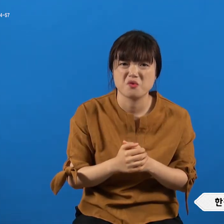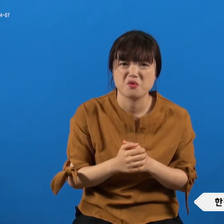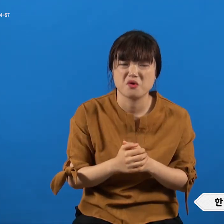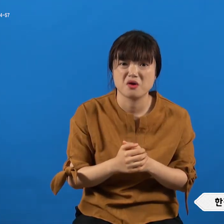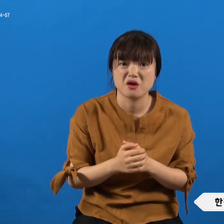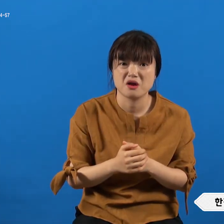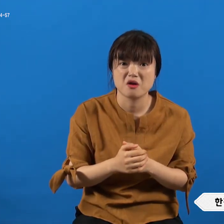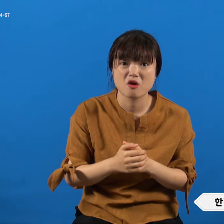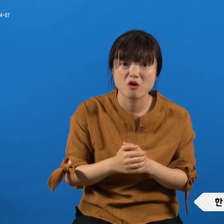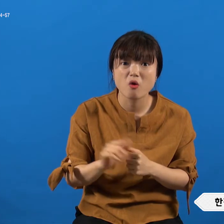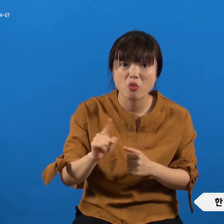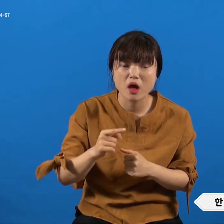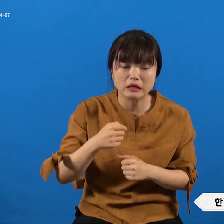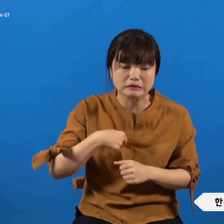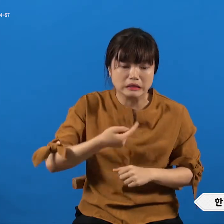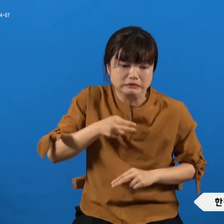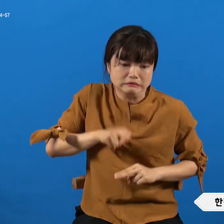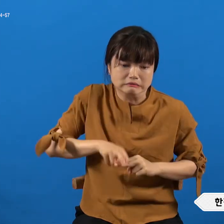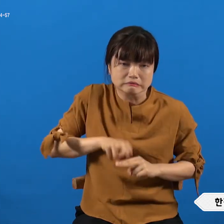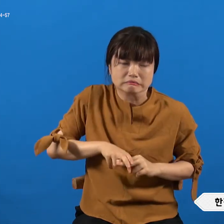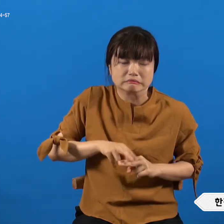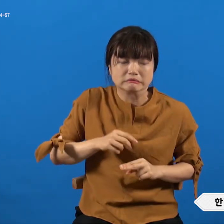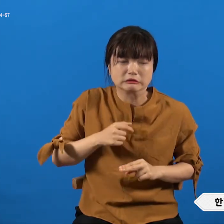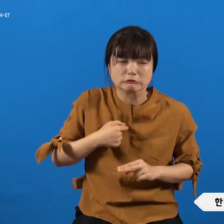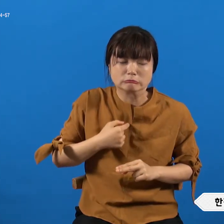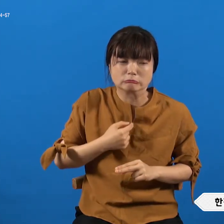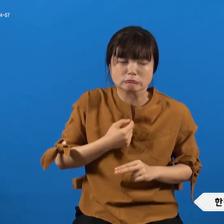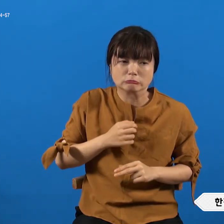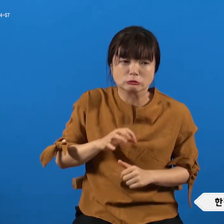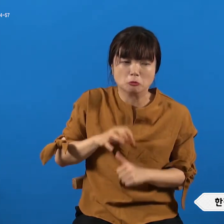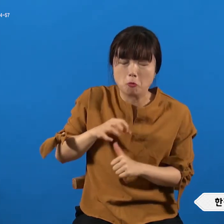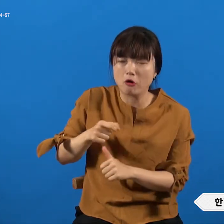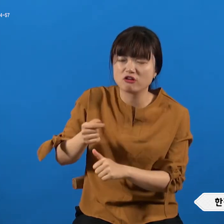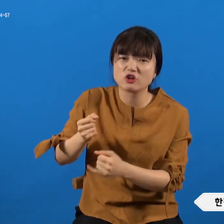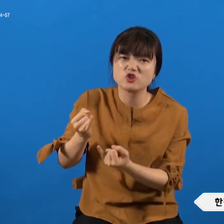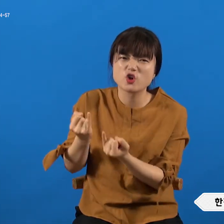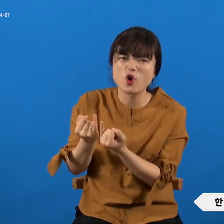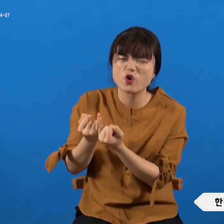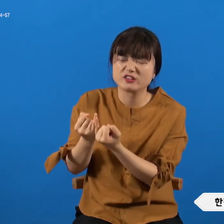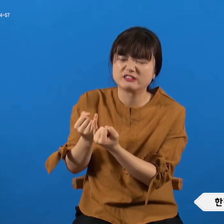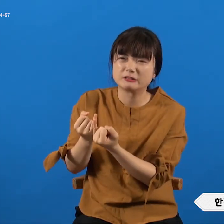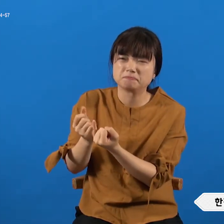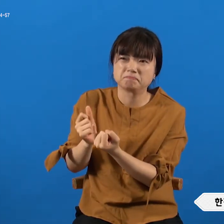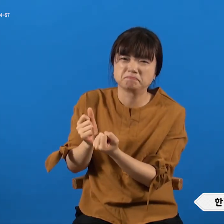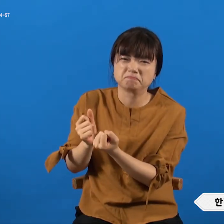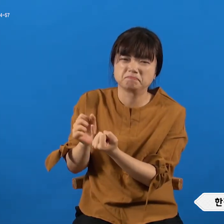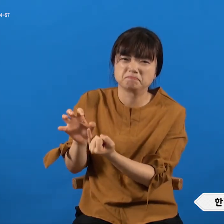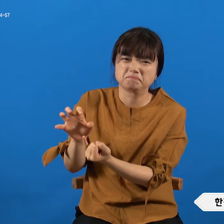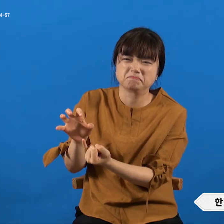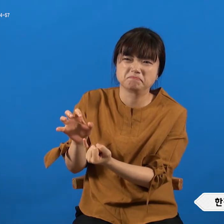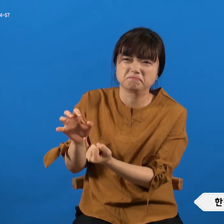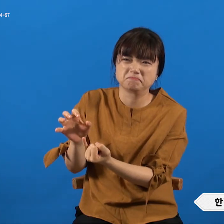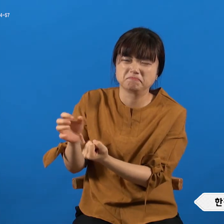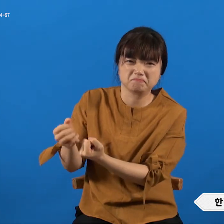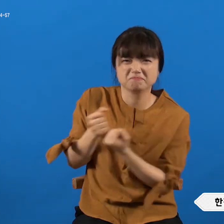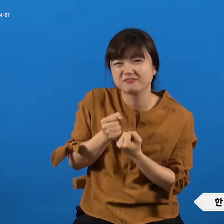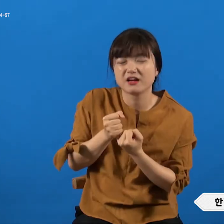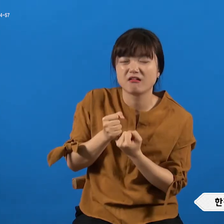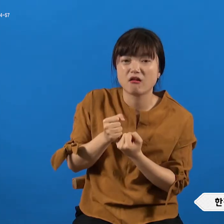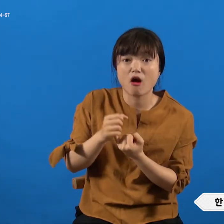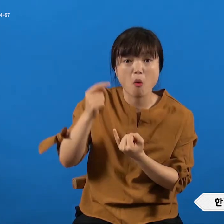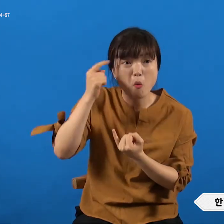명백히 우월적 지위를 이용한 성폭력이죠. 그 여인은 어디 고발할 데도 없습니다.